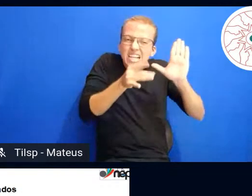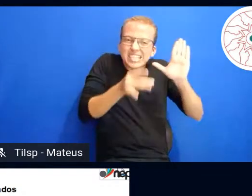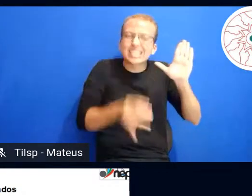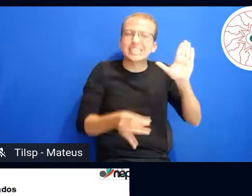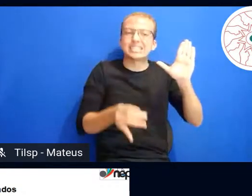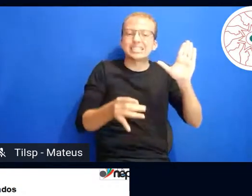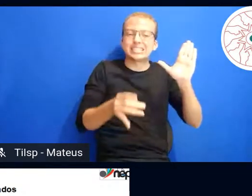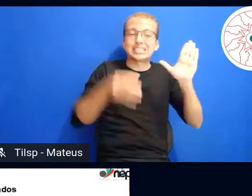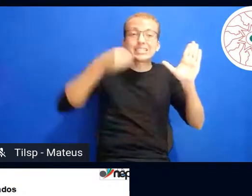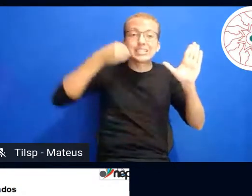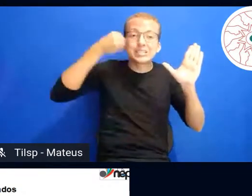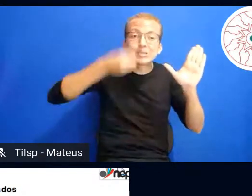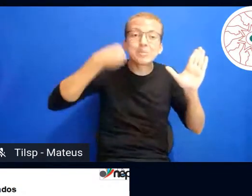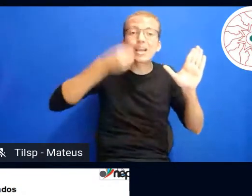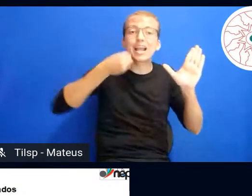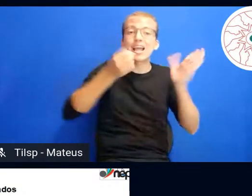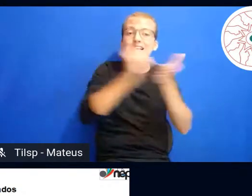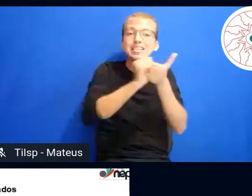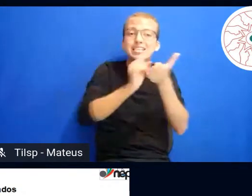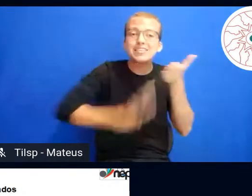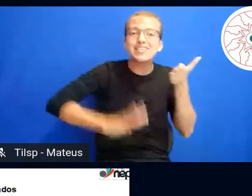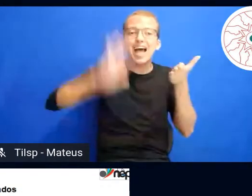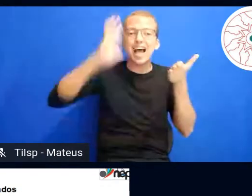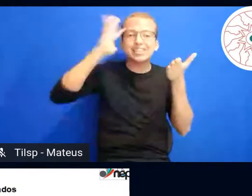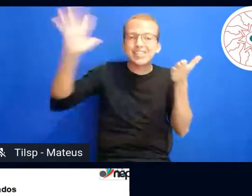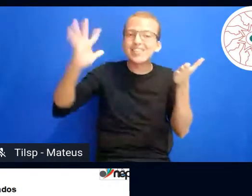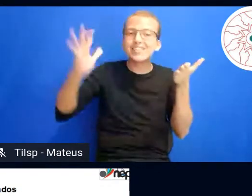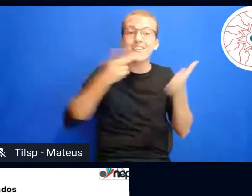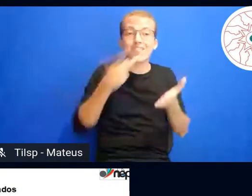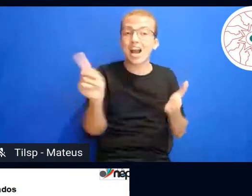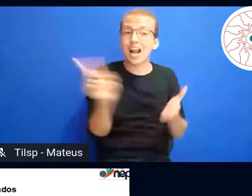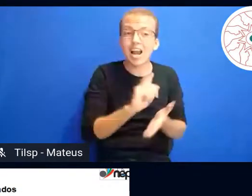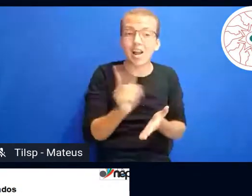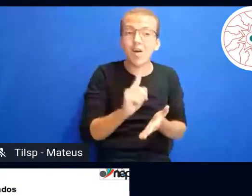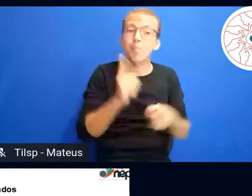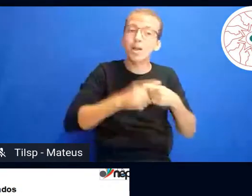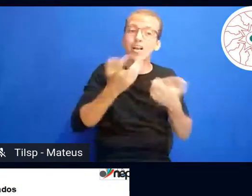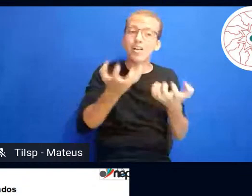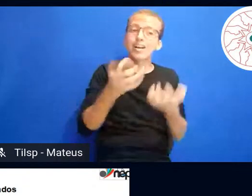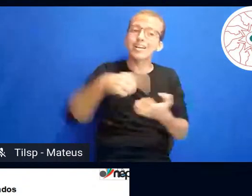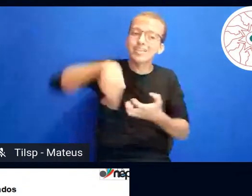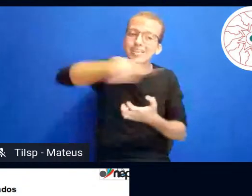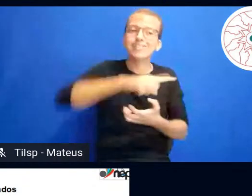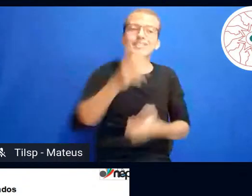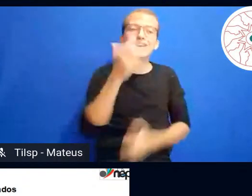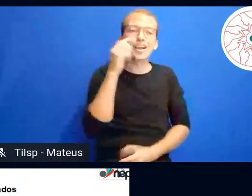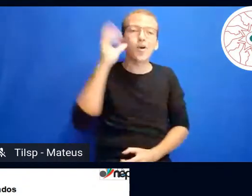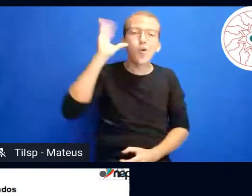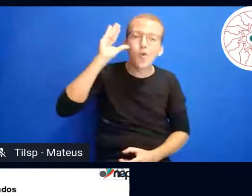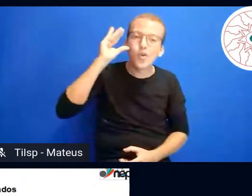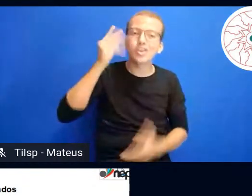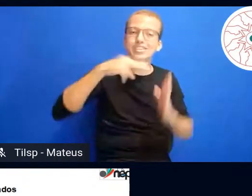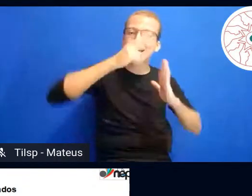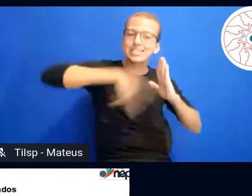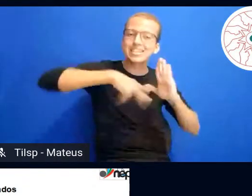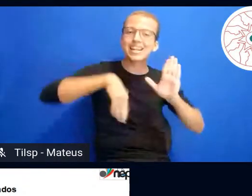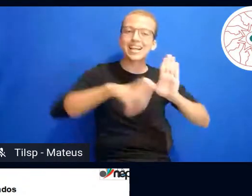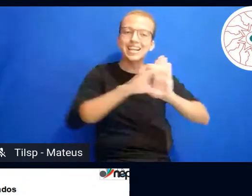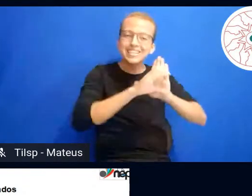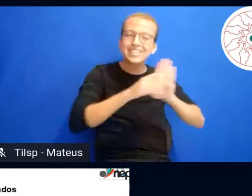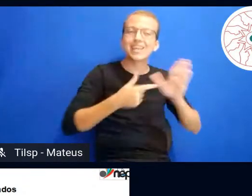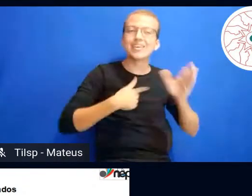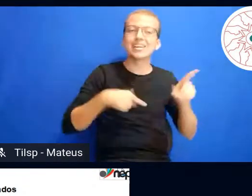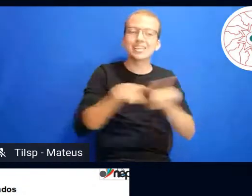e reflexões, porque é para deixar mesmo um gostinho aí em cada um de vocês em ler esse capítulo e também, né,